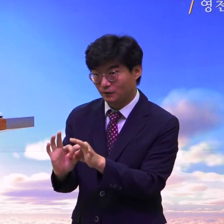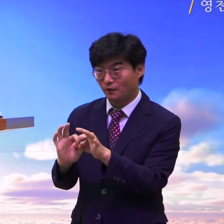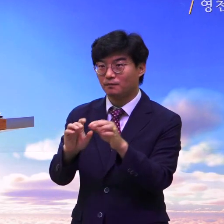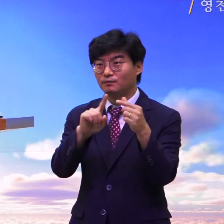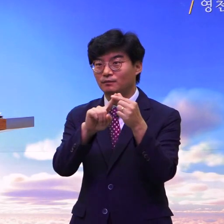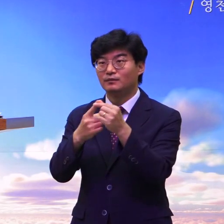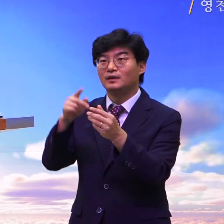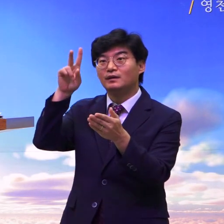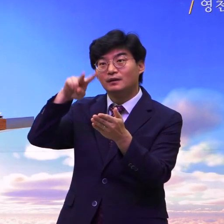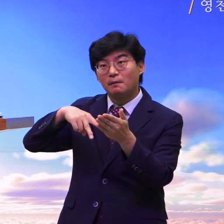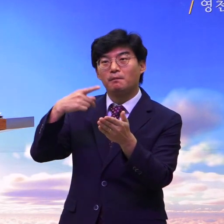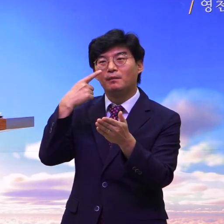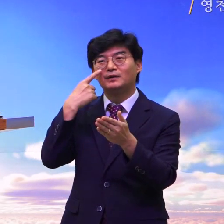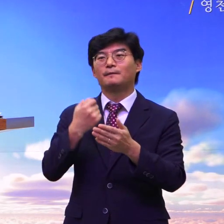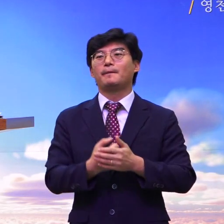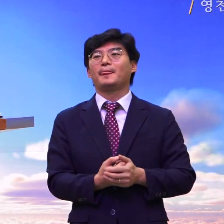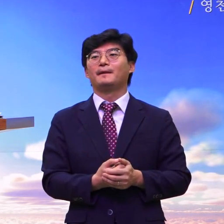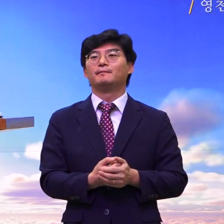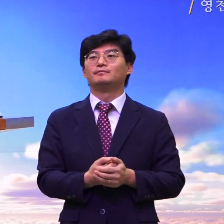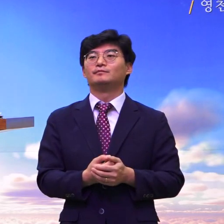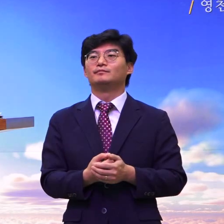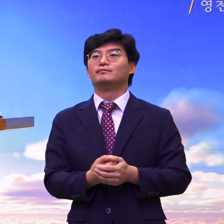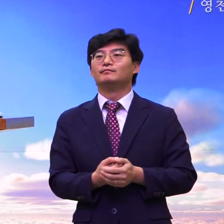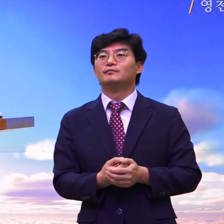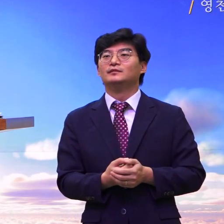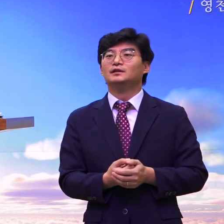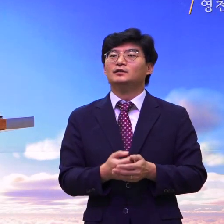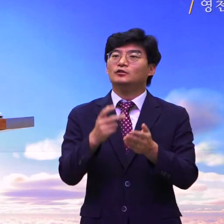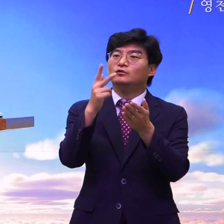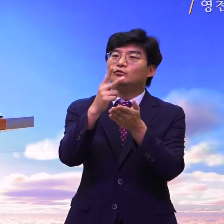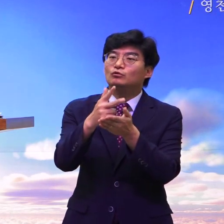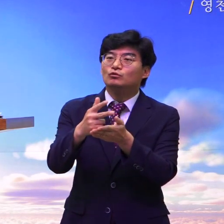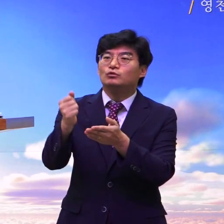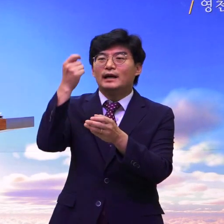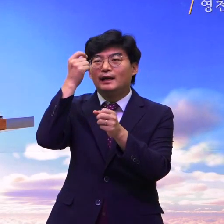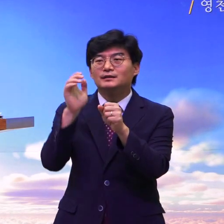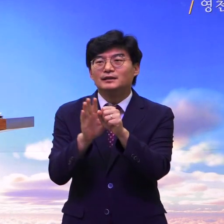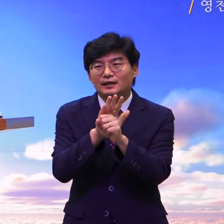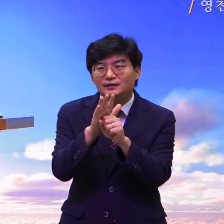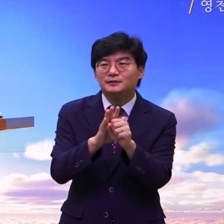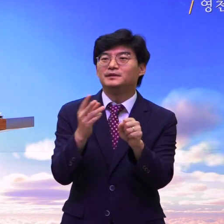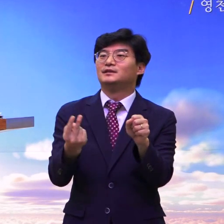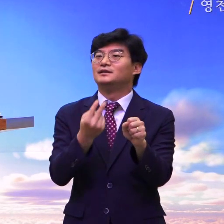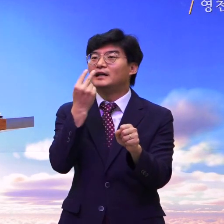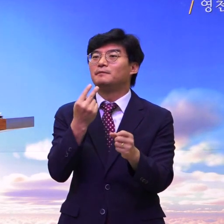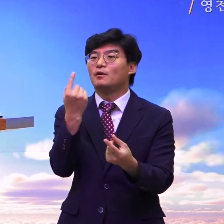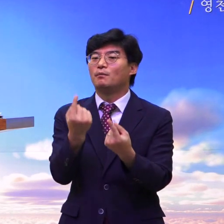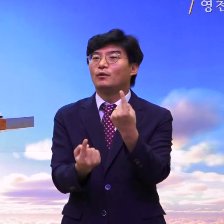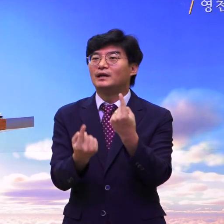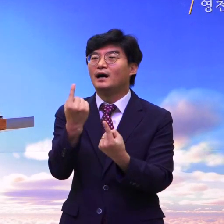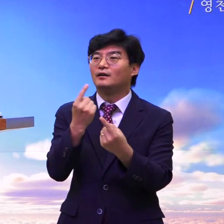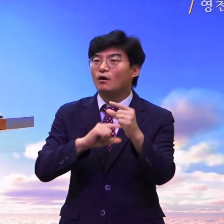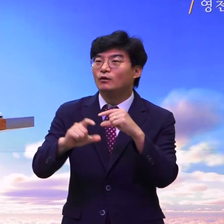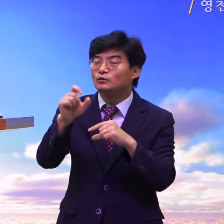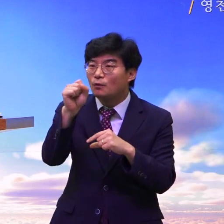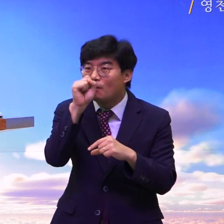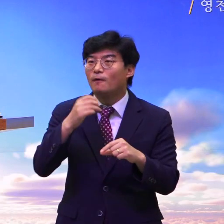읽어보겠습니다. 3절과 4절 자막 보시면 같이 읽습니다. 시작. 주의 인자하심이